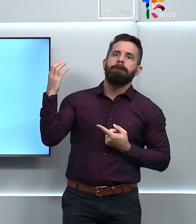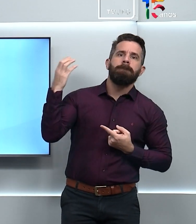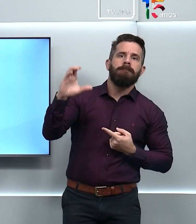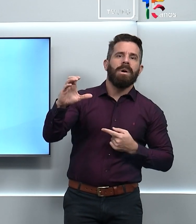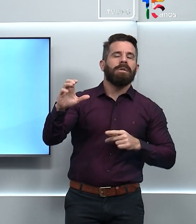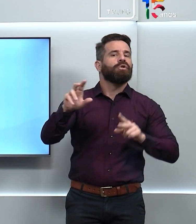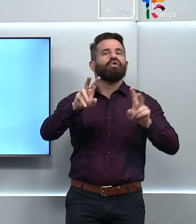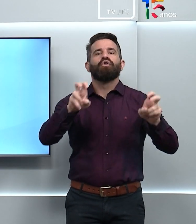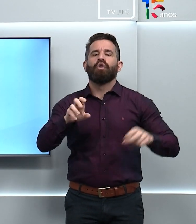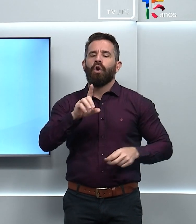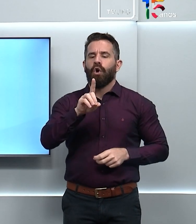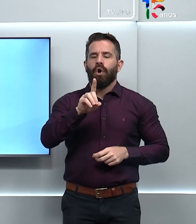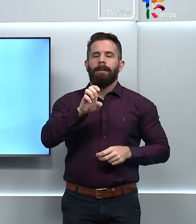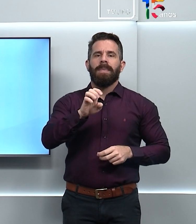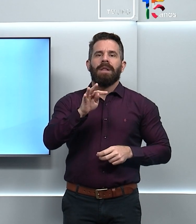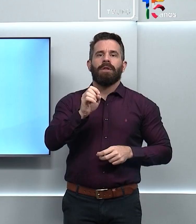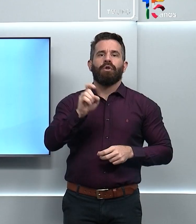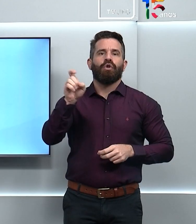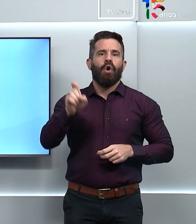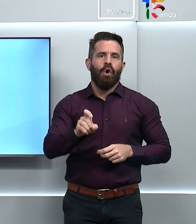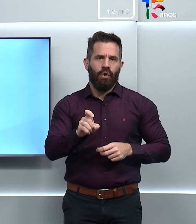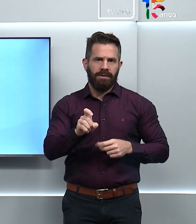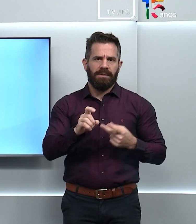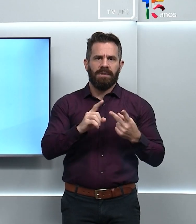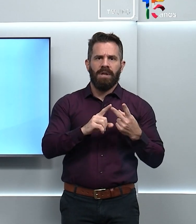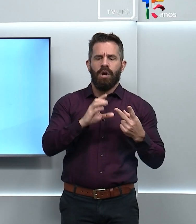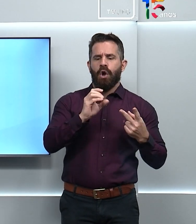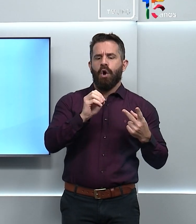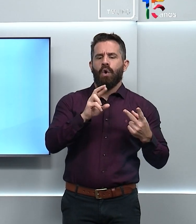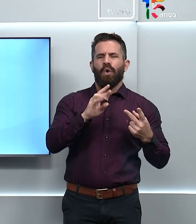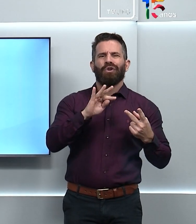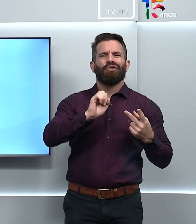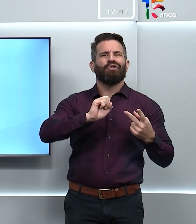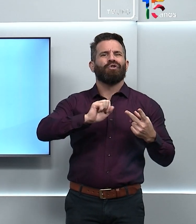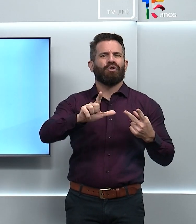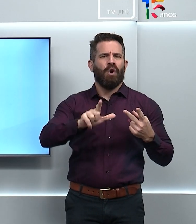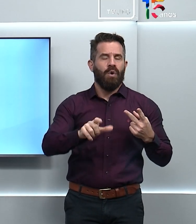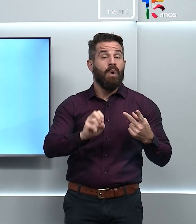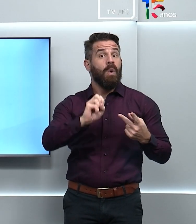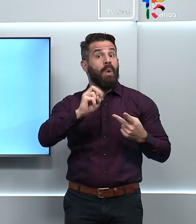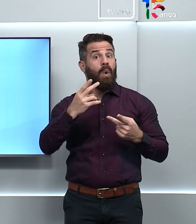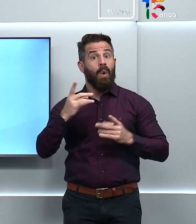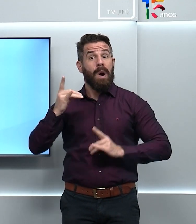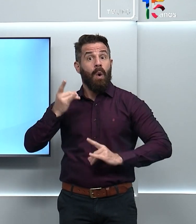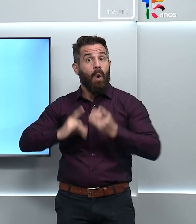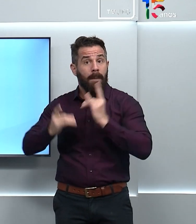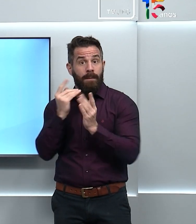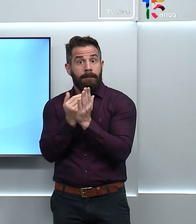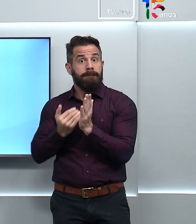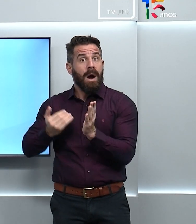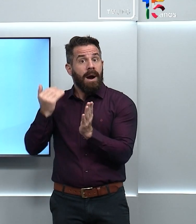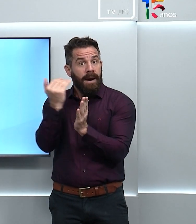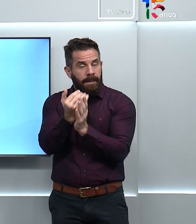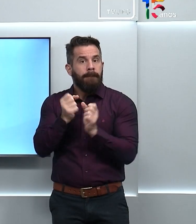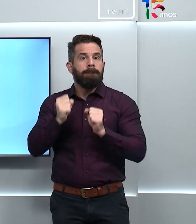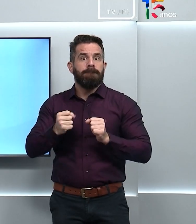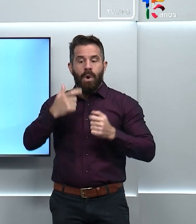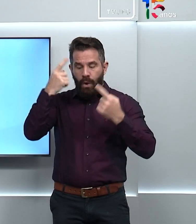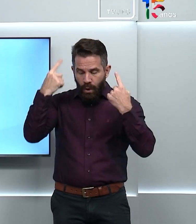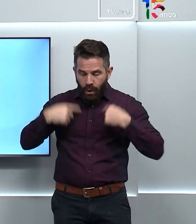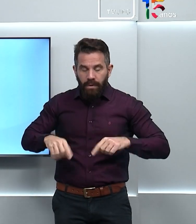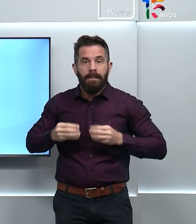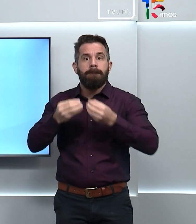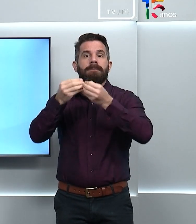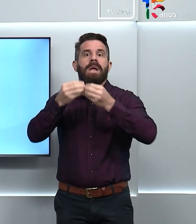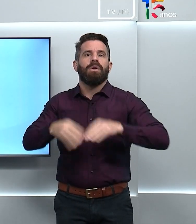sobre detox de cortisol, por exemplo, ou como sobre o excesso de hormônios pode prejudicar o nosso organismo. Mas